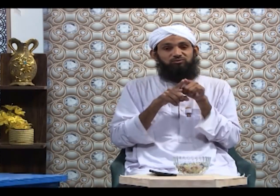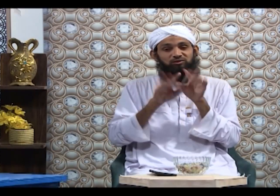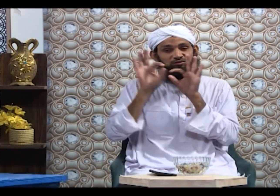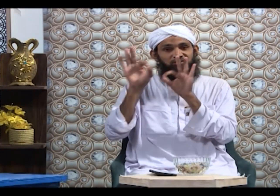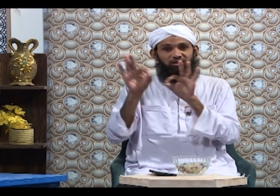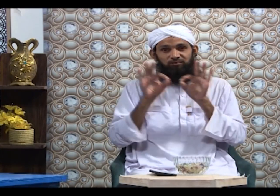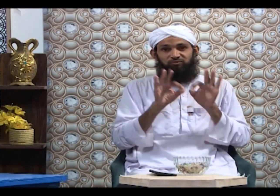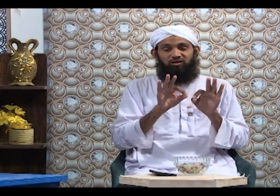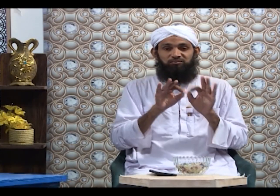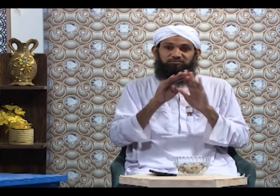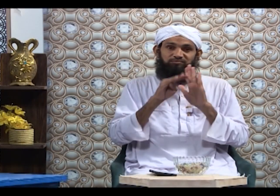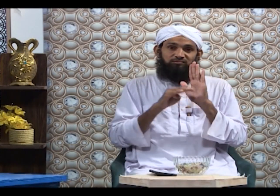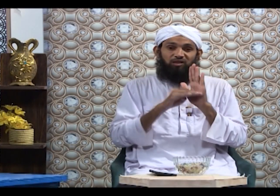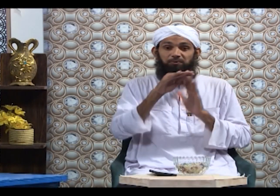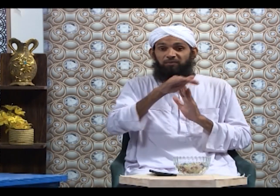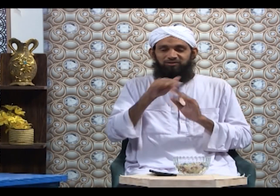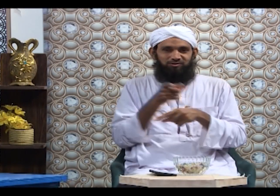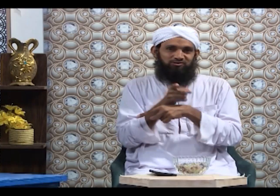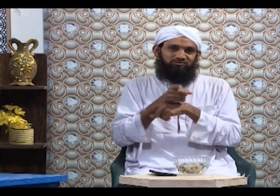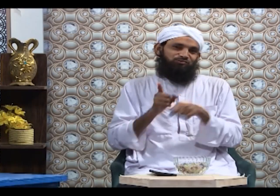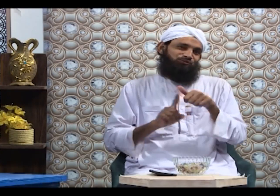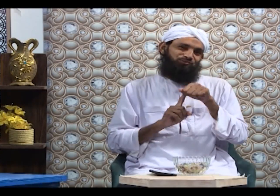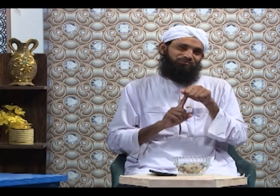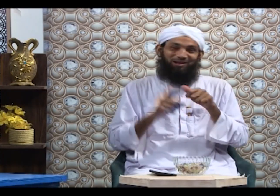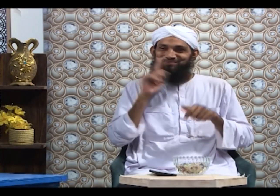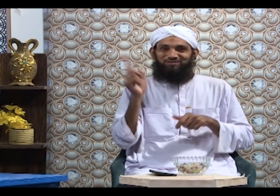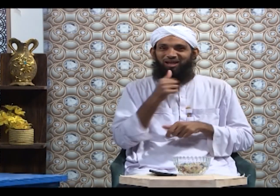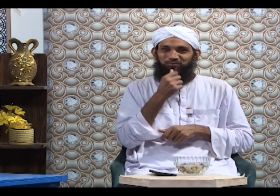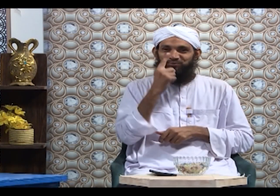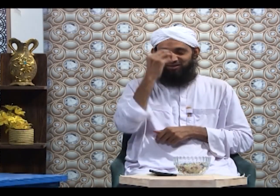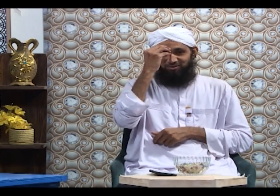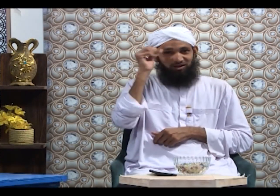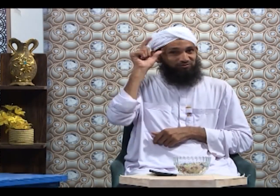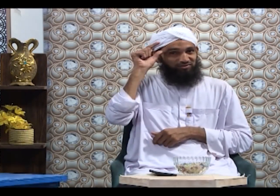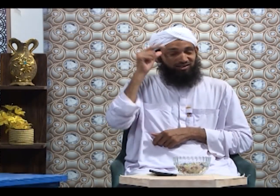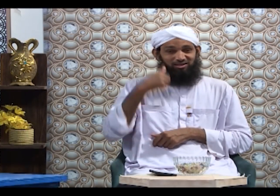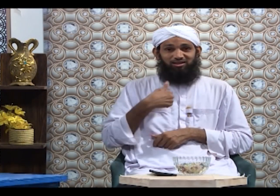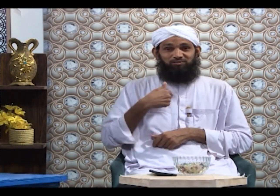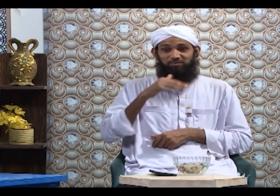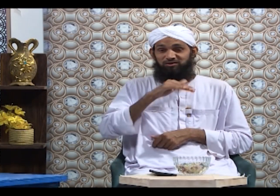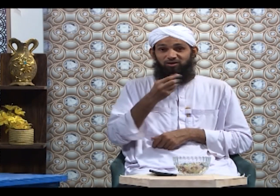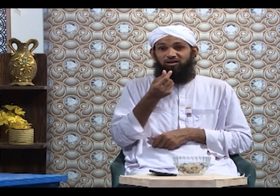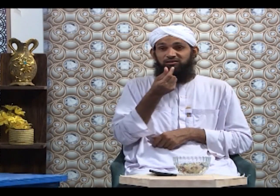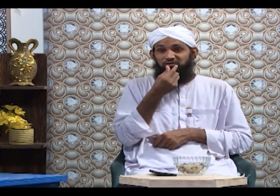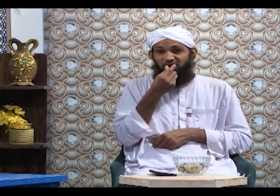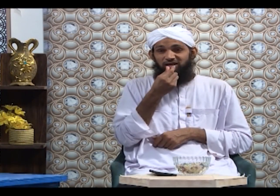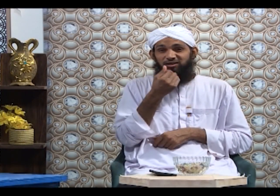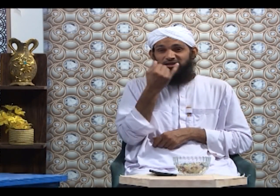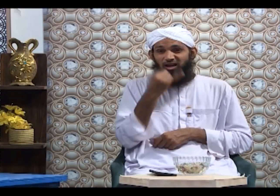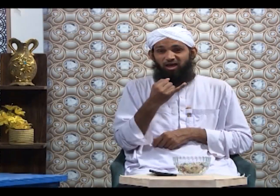کریں، جس طرح ان کی صحت کا خیال رکھتے ہوئے مختلف حفاظتی تدابیر اختیار کی جاتی ہیں، گندگی والی جگہ سے بچایا